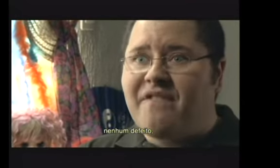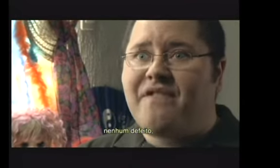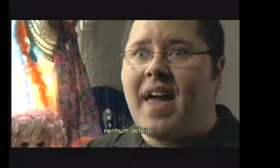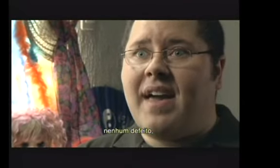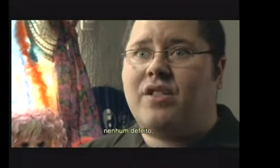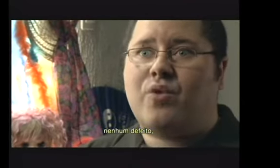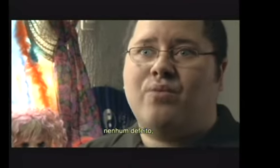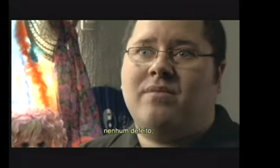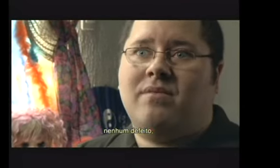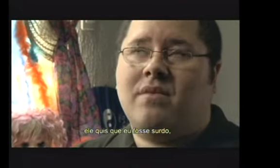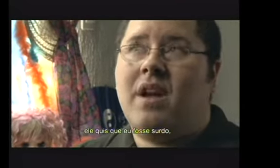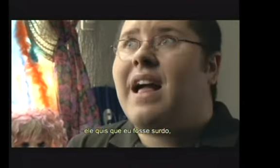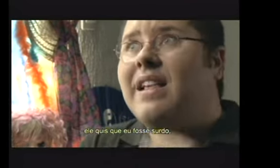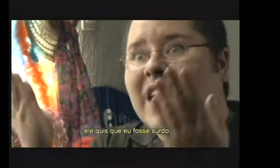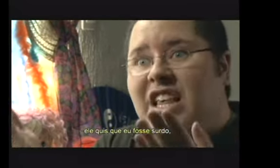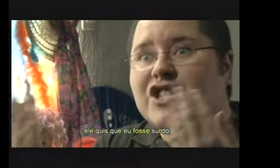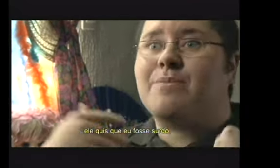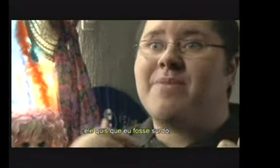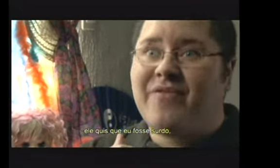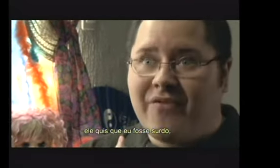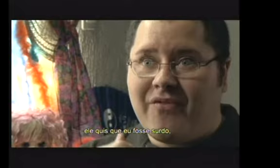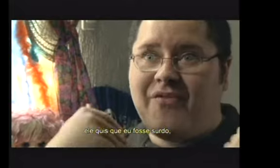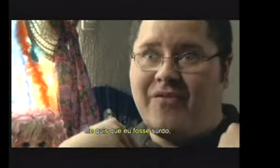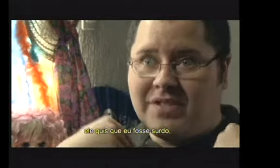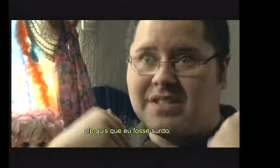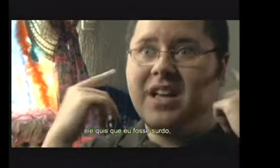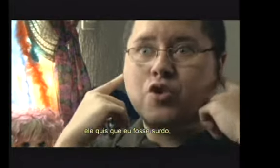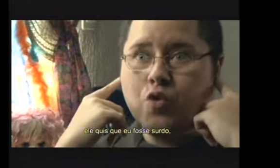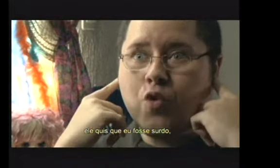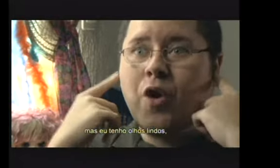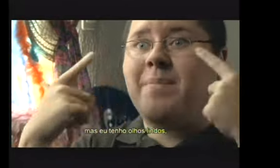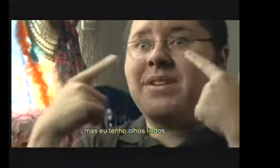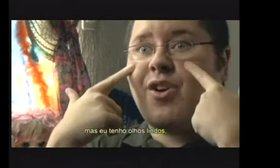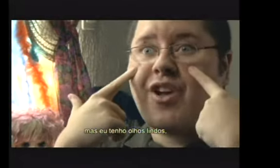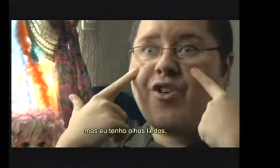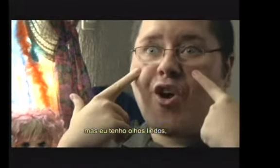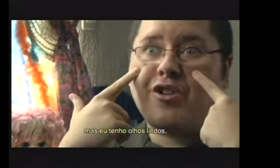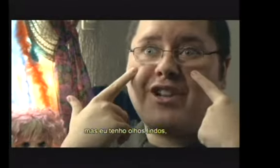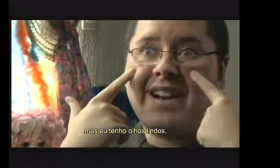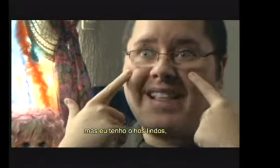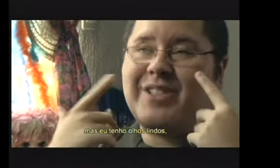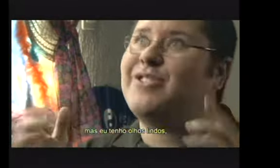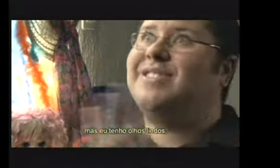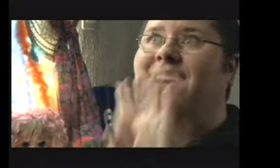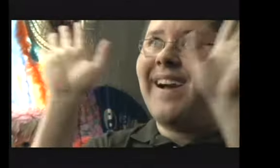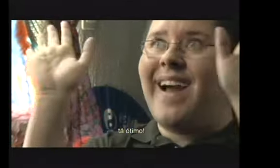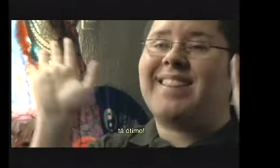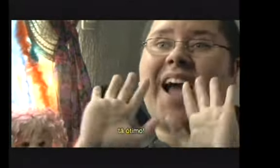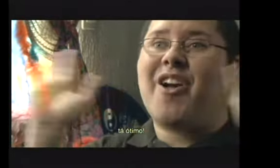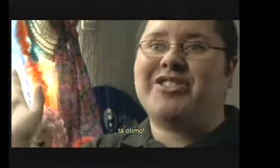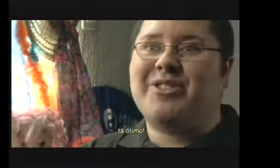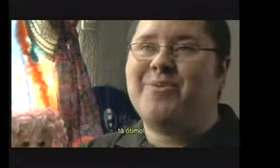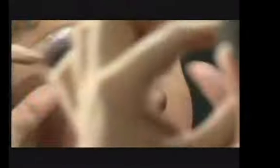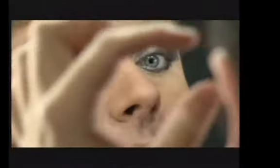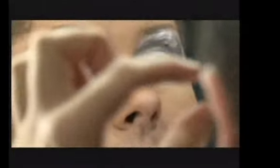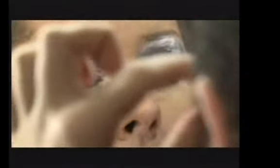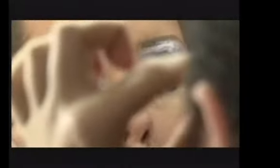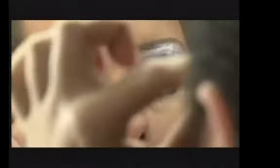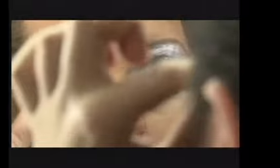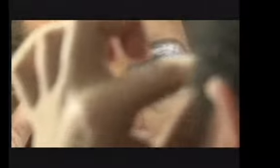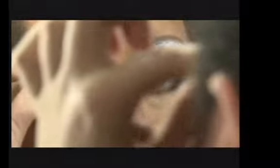nenhum defeito. Ele quis me ficar surdo, mas eu tenho lindo, tenho